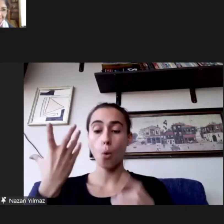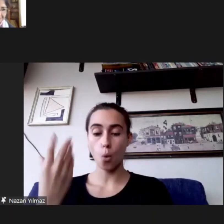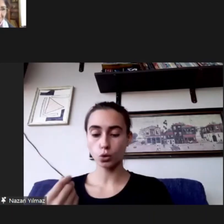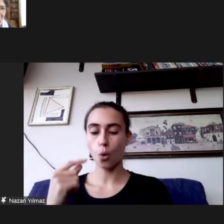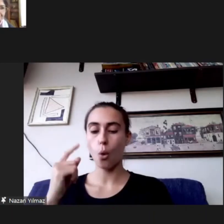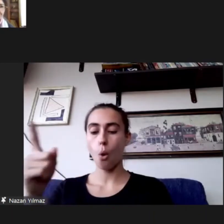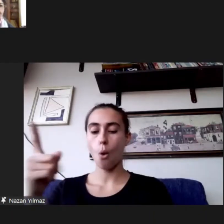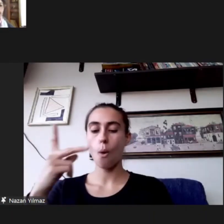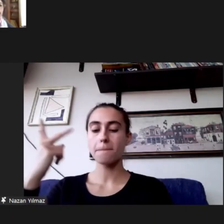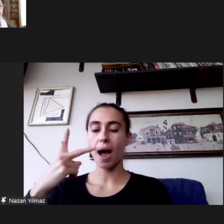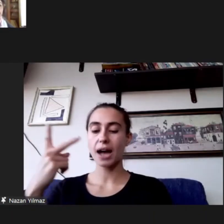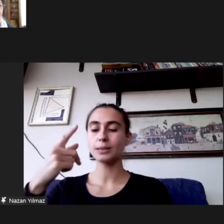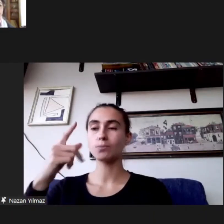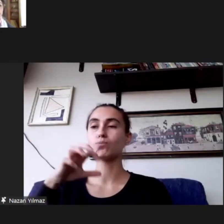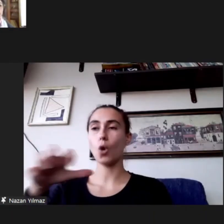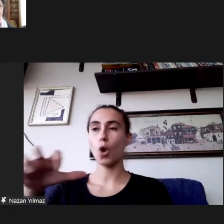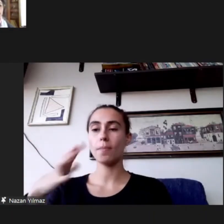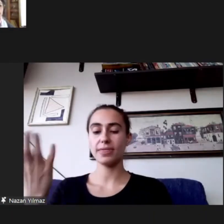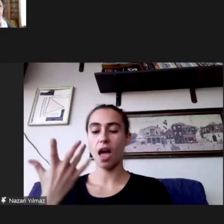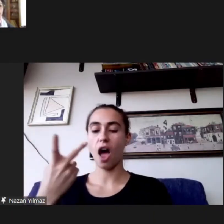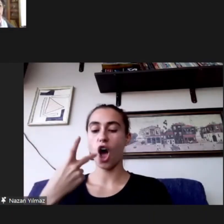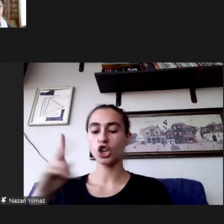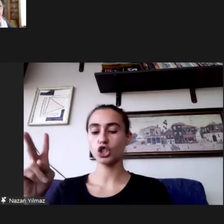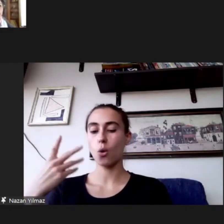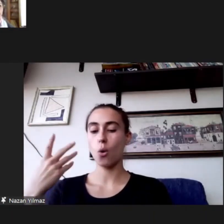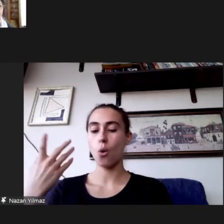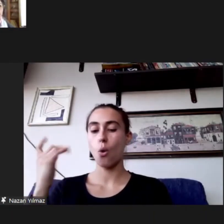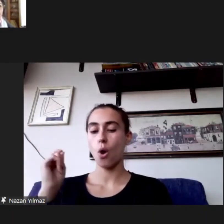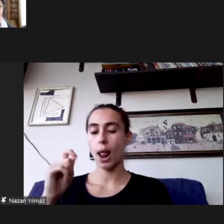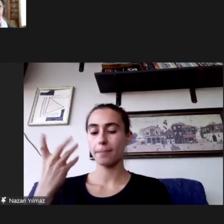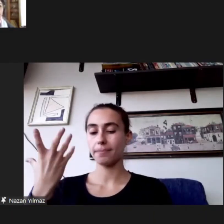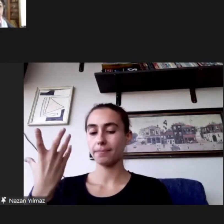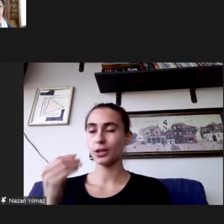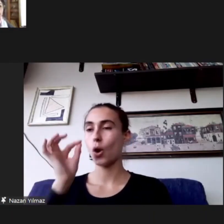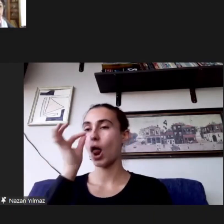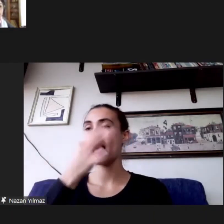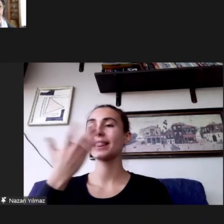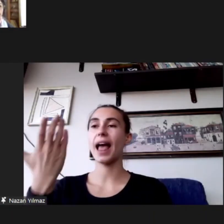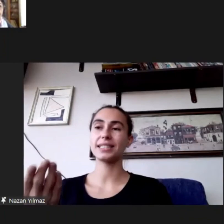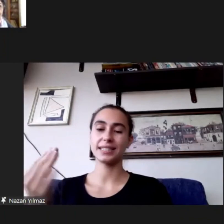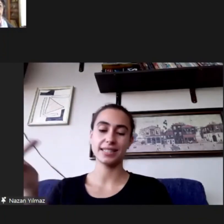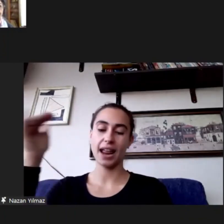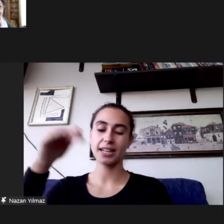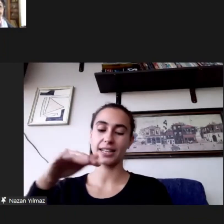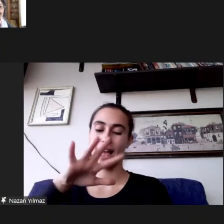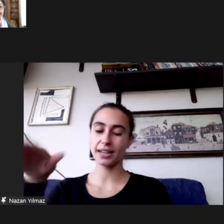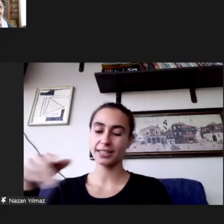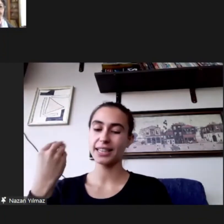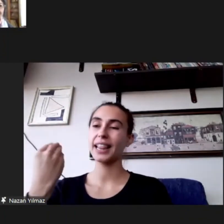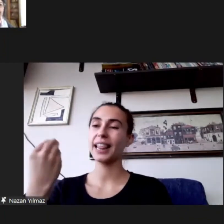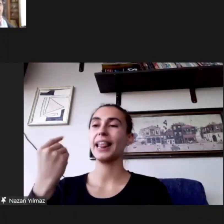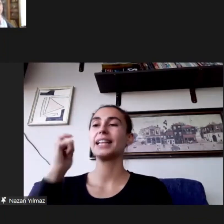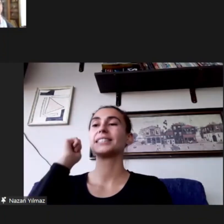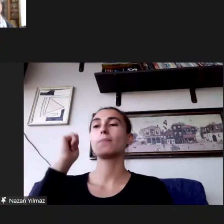bazı bölümleri belki daha fazla açabilirim de. Kolay gelsin herkese. İyi sempozyumlar diliyorum.